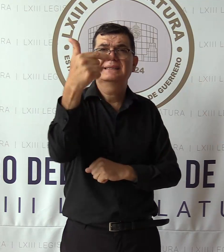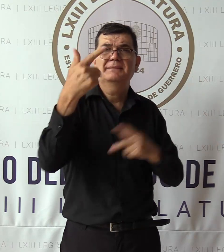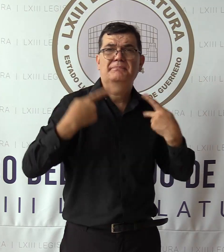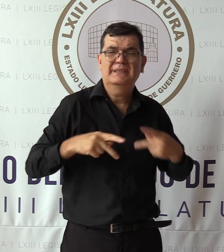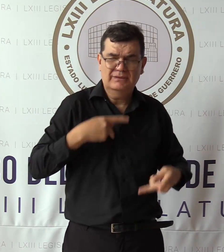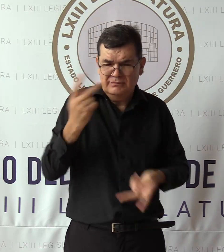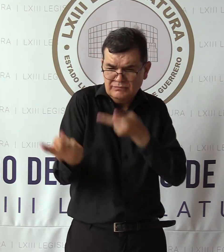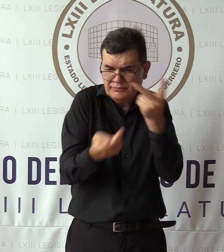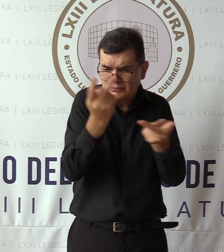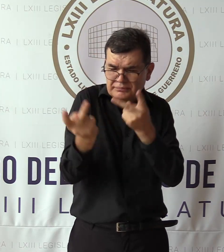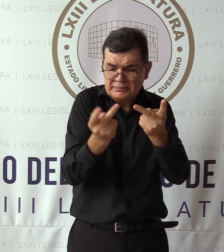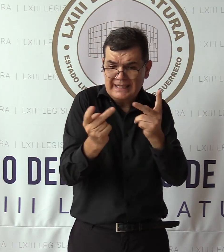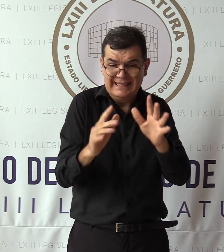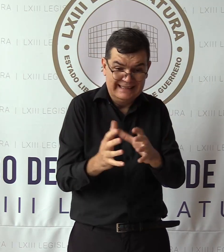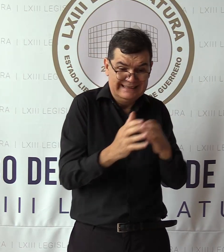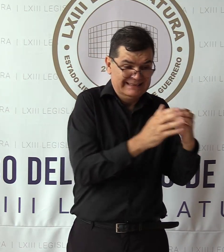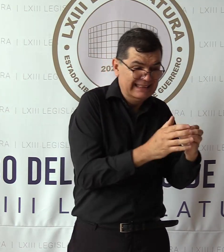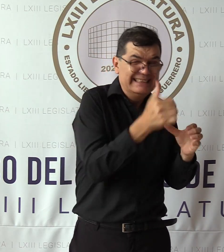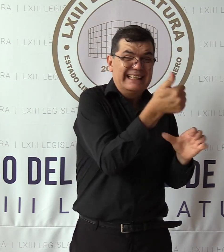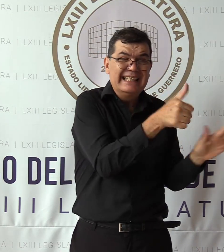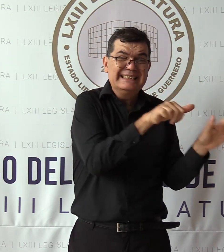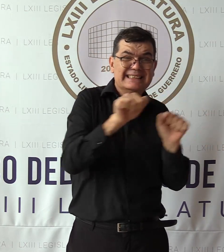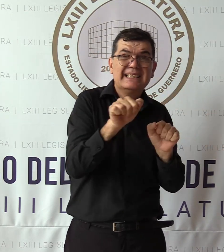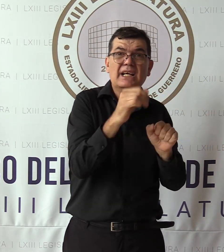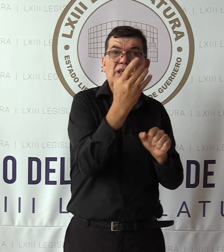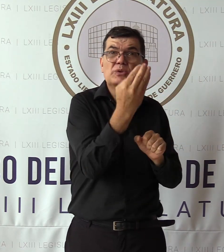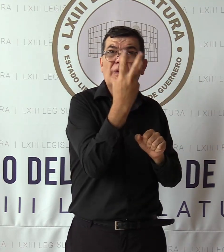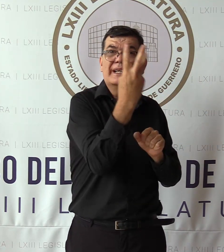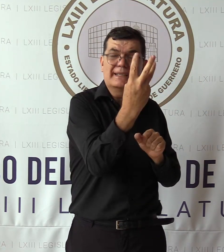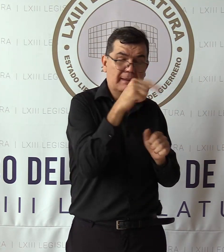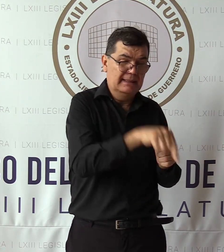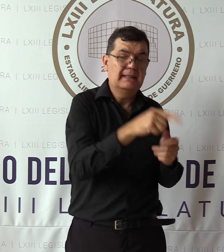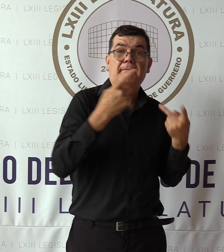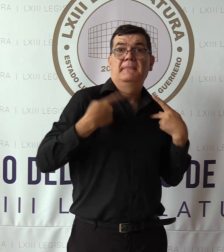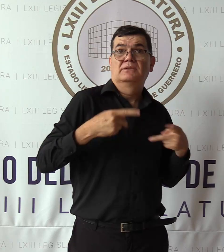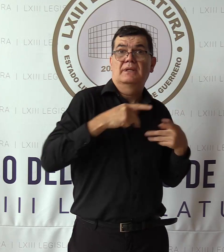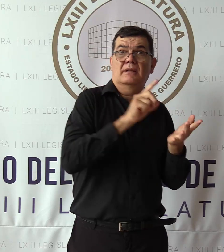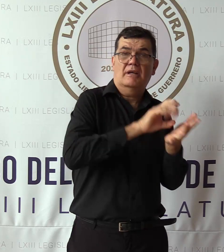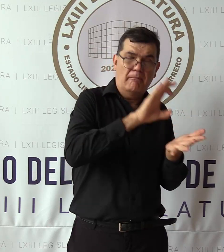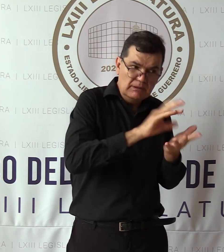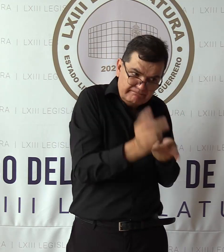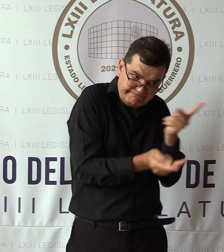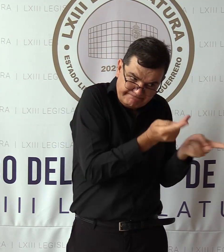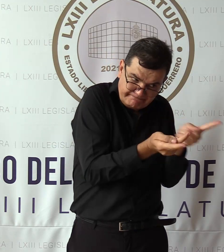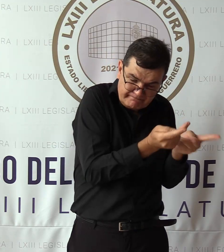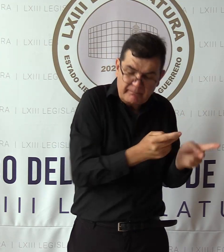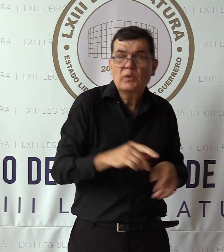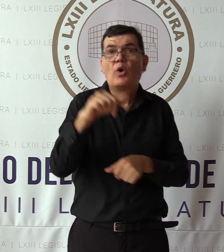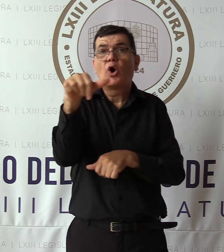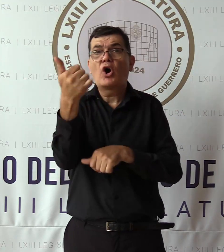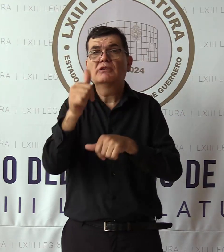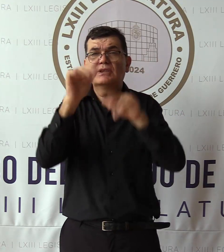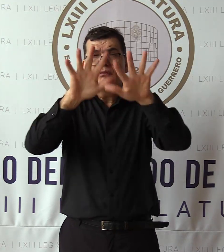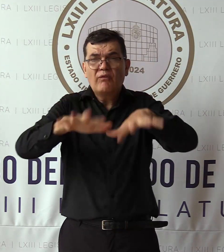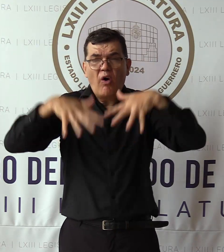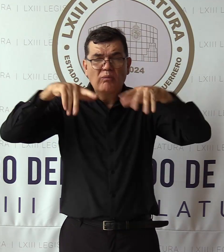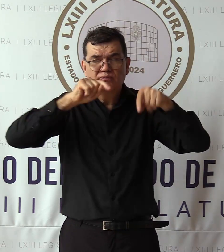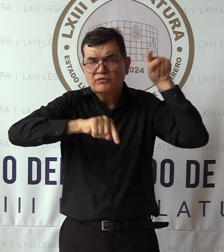las cuales 653 fueron personas con discapacidad. Se realizaron 11 foros de trabajo presenciales, un